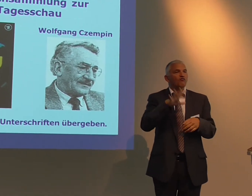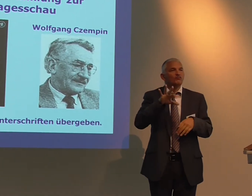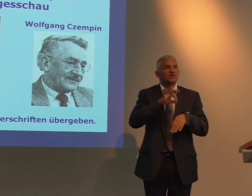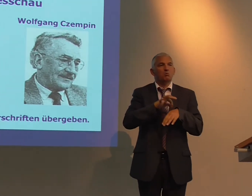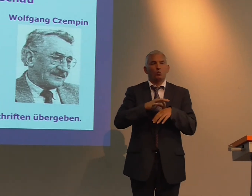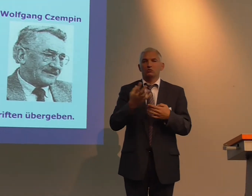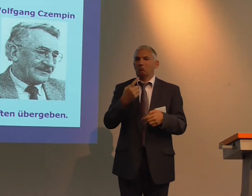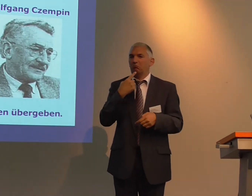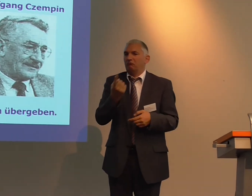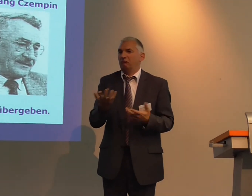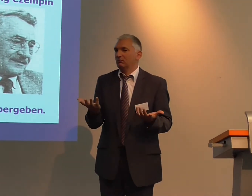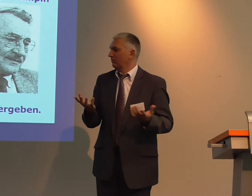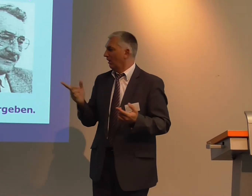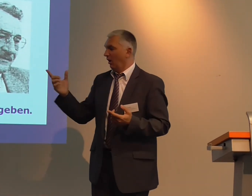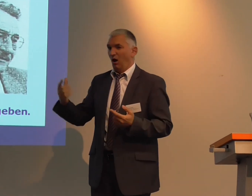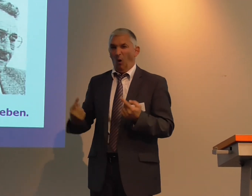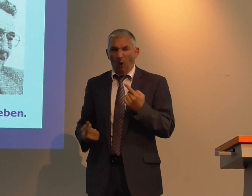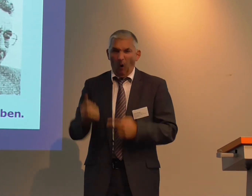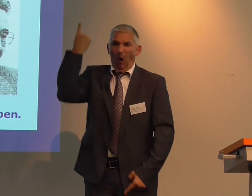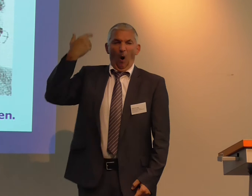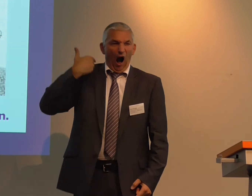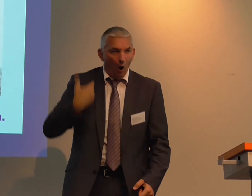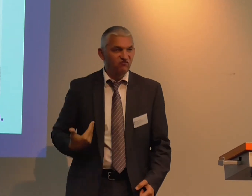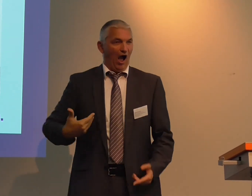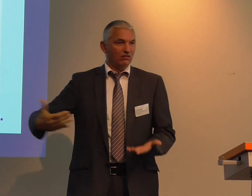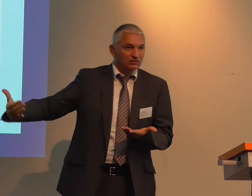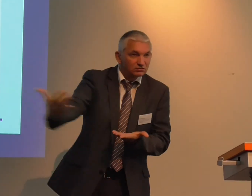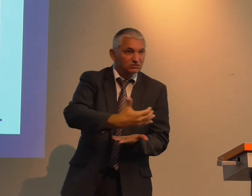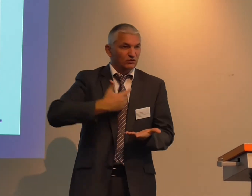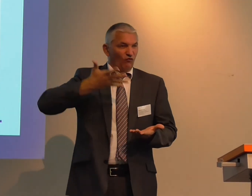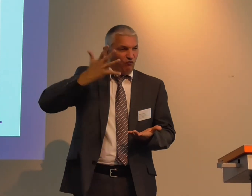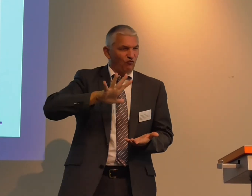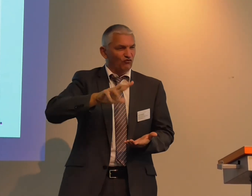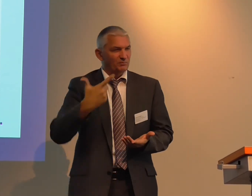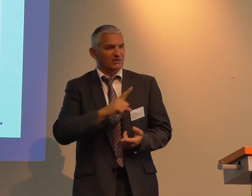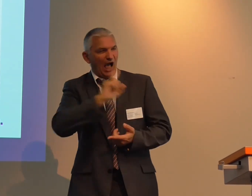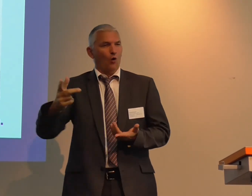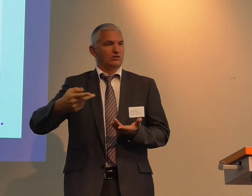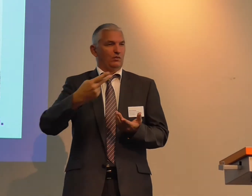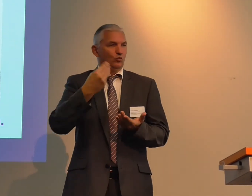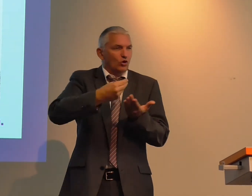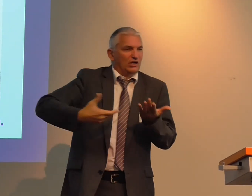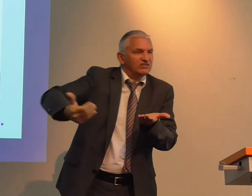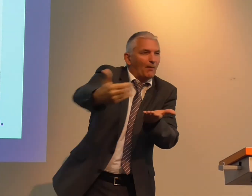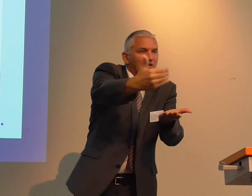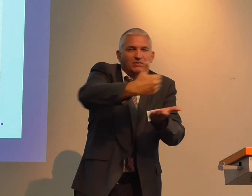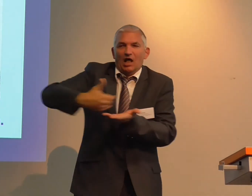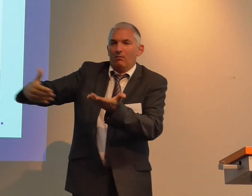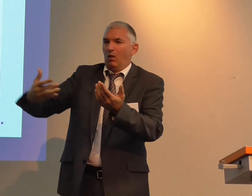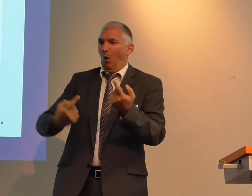die Tagesschau, das sind am Tag 15 Minuten, das ist jetzt nicht die Welt, aber der Aufwand für diese 575.000 Unterschriften,